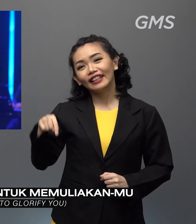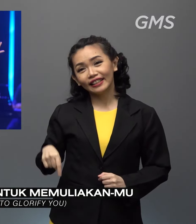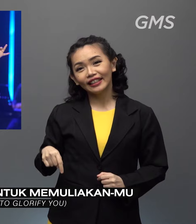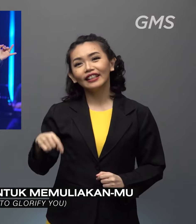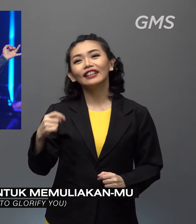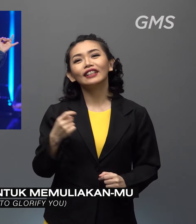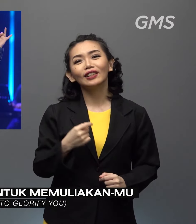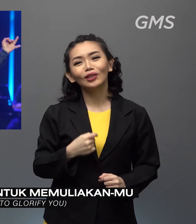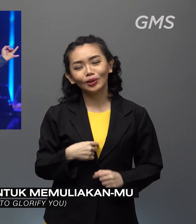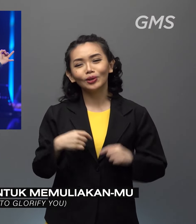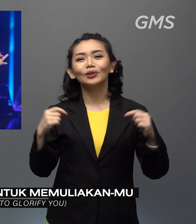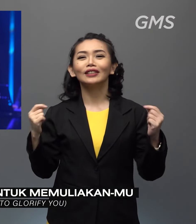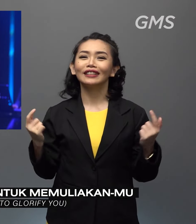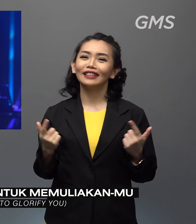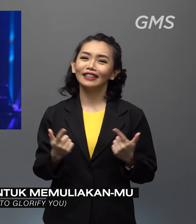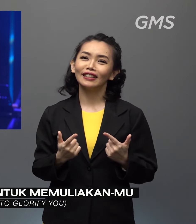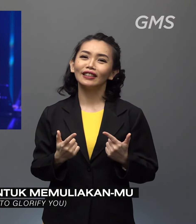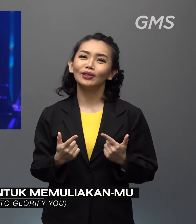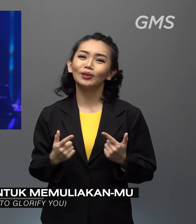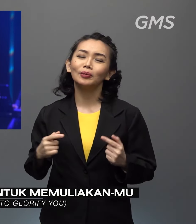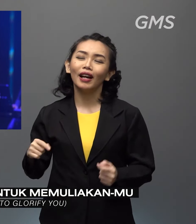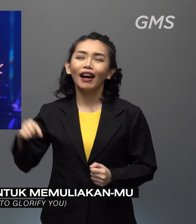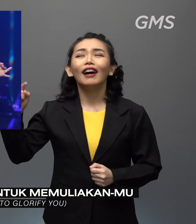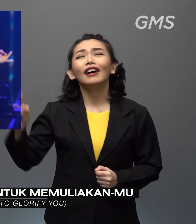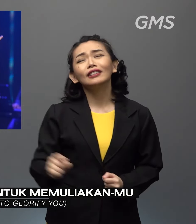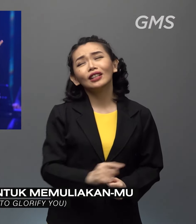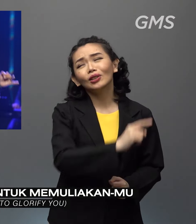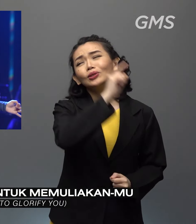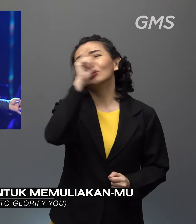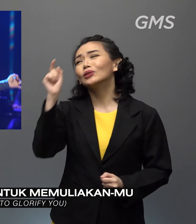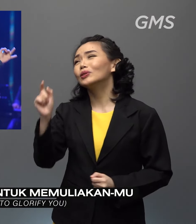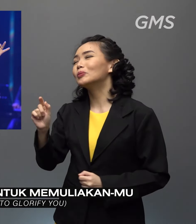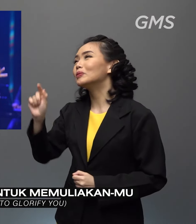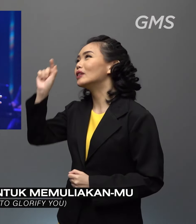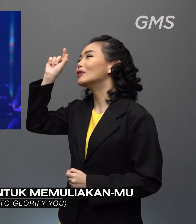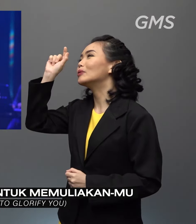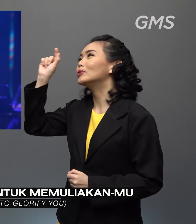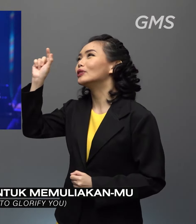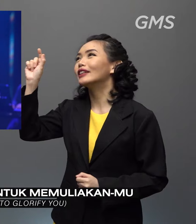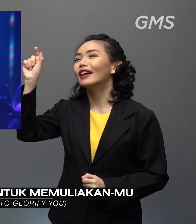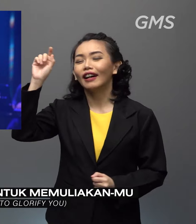indah. Kini ku hidup hanya untuk